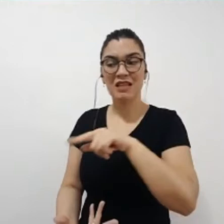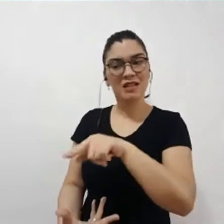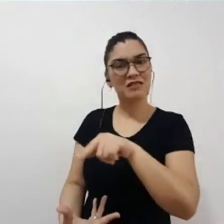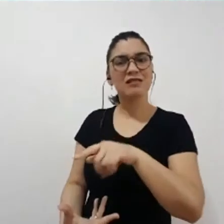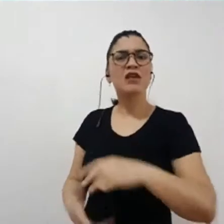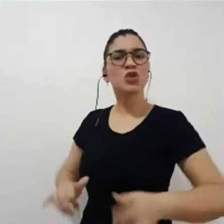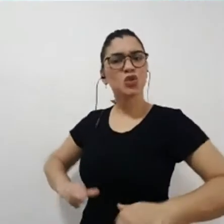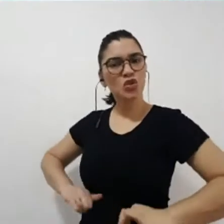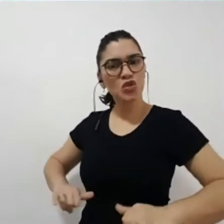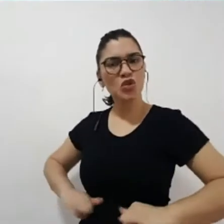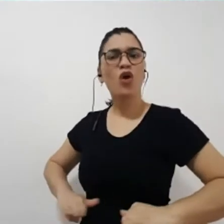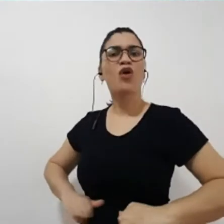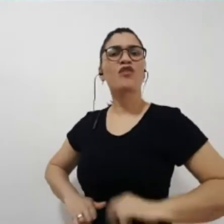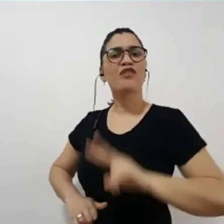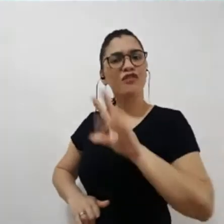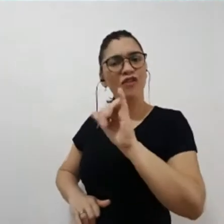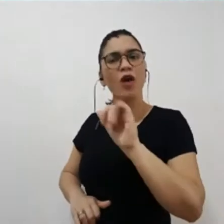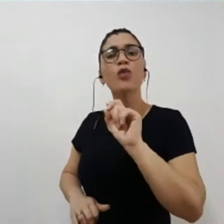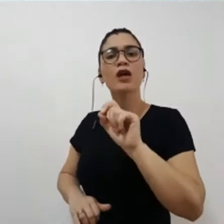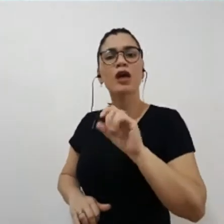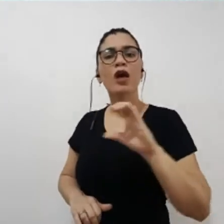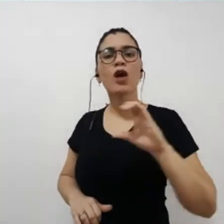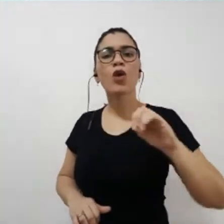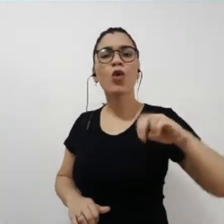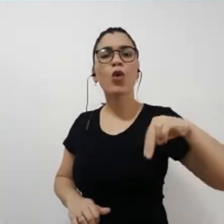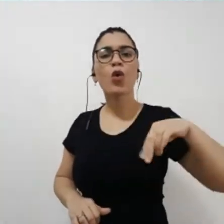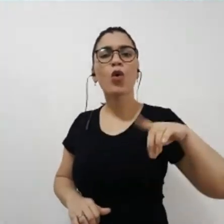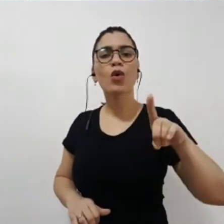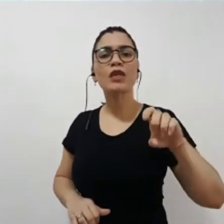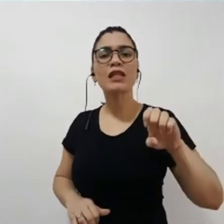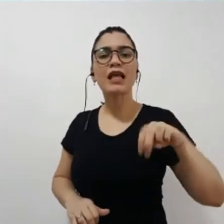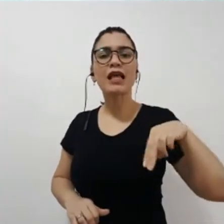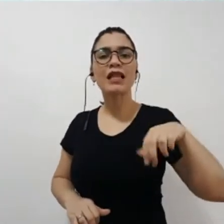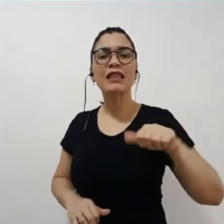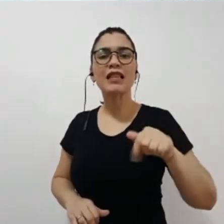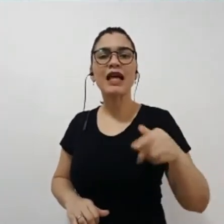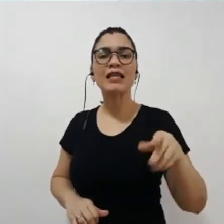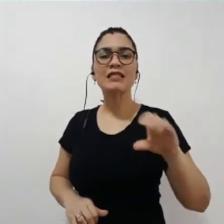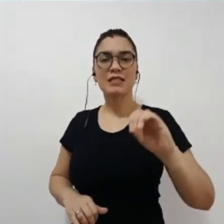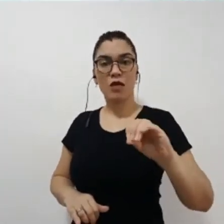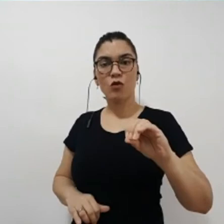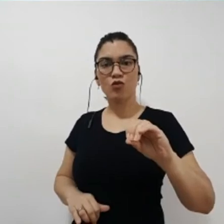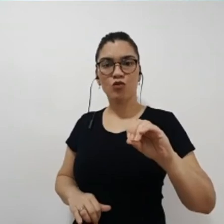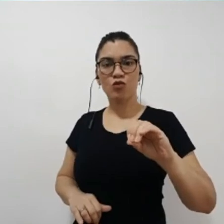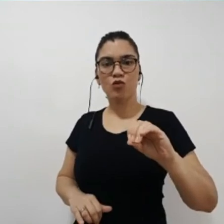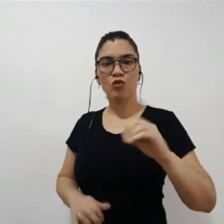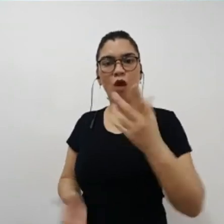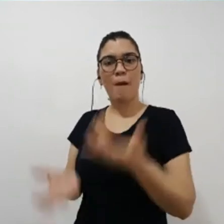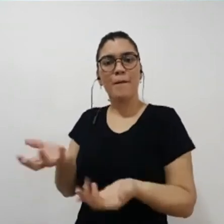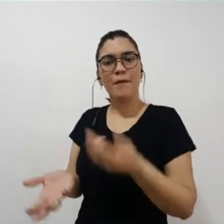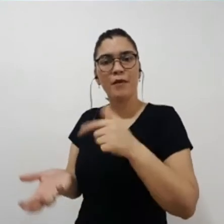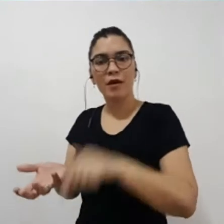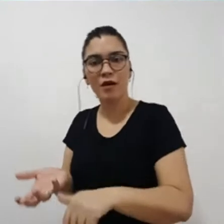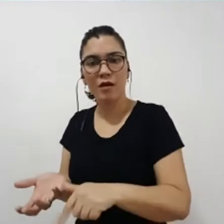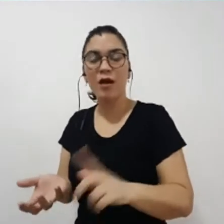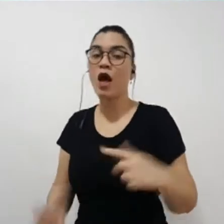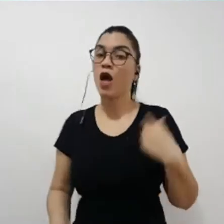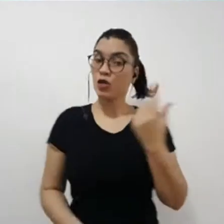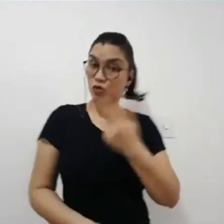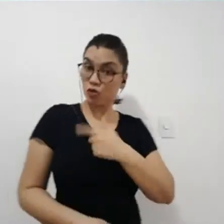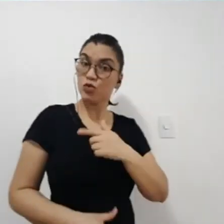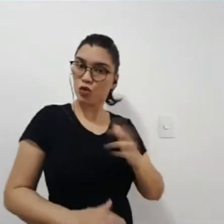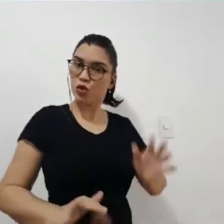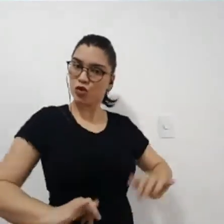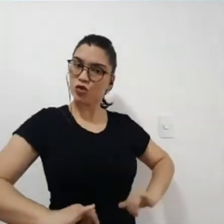Nós sofremos porque Deus está produzindo em nós algo maravilhoso. A dor que o